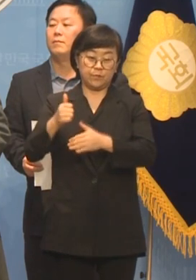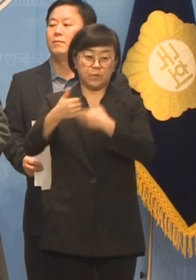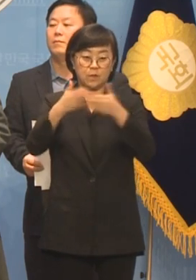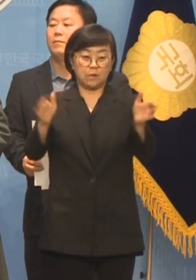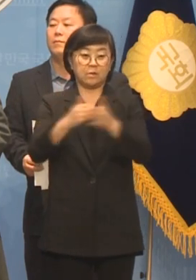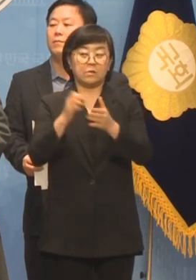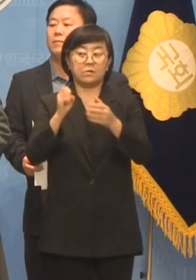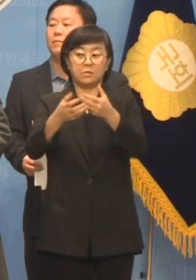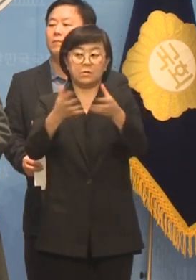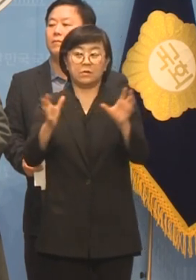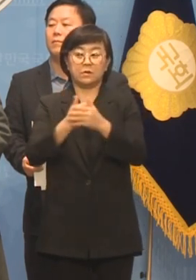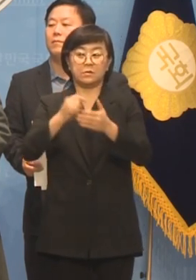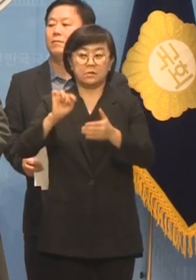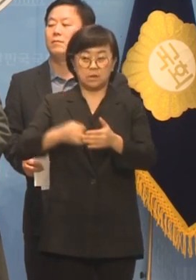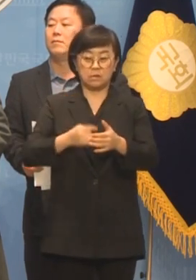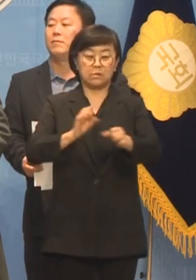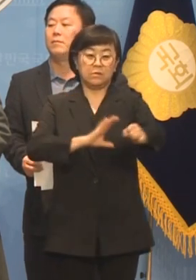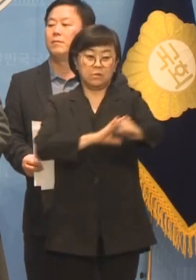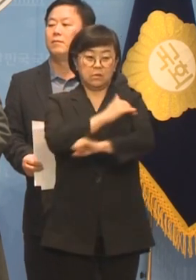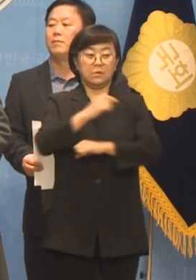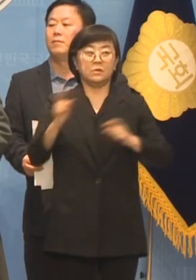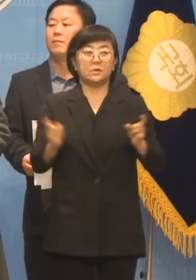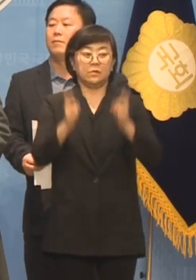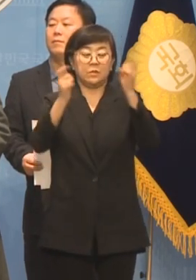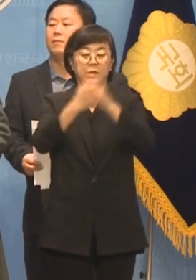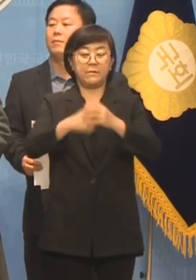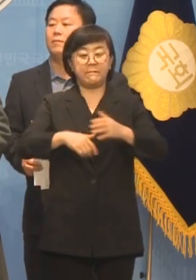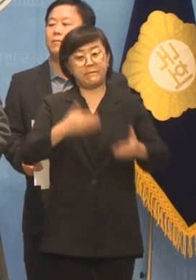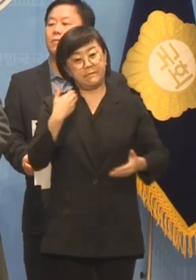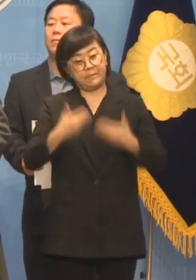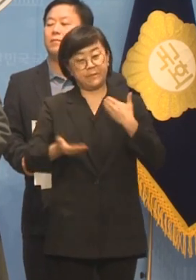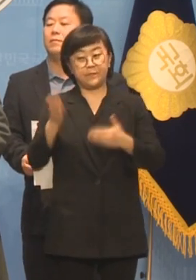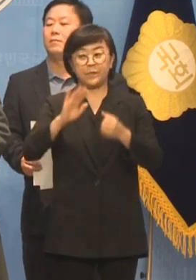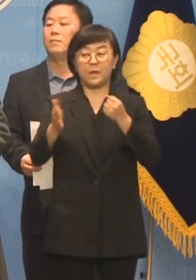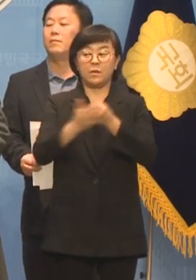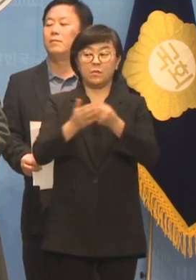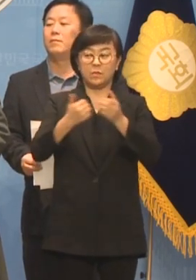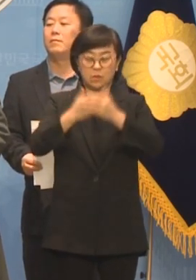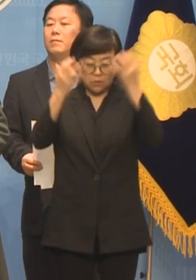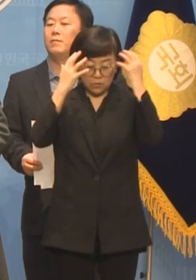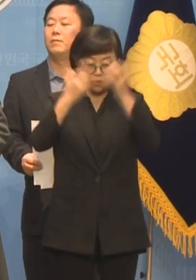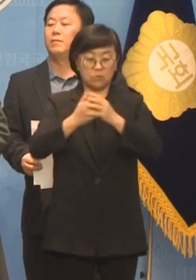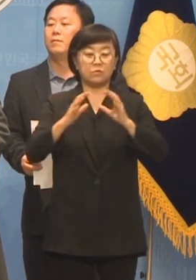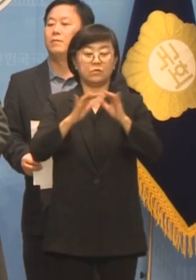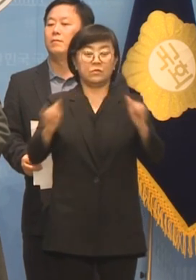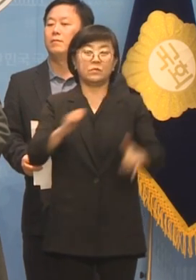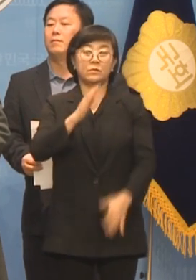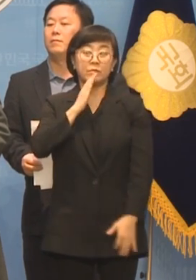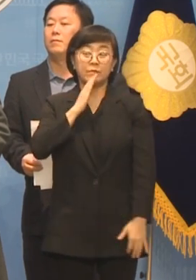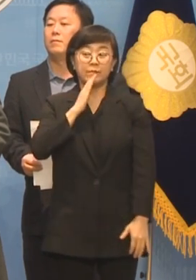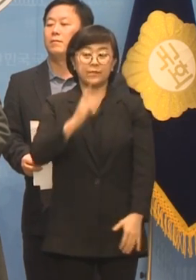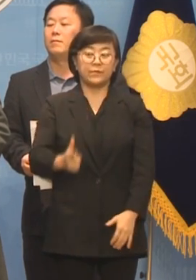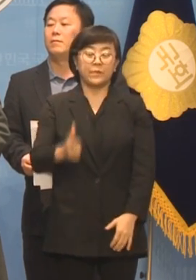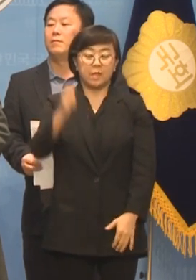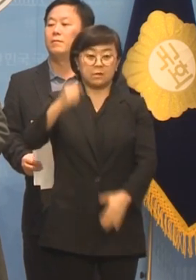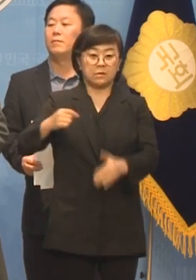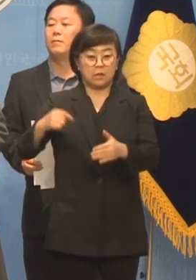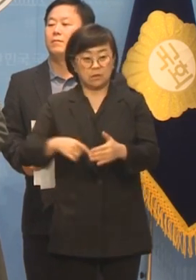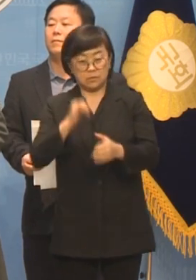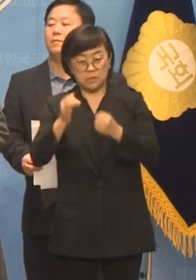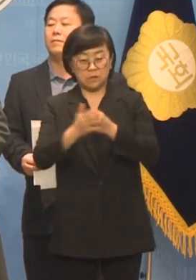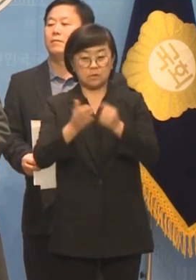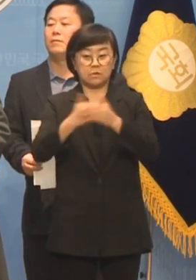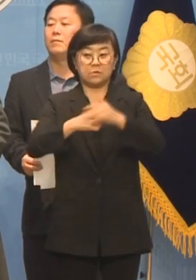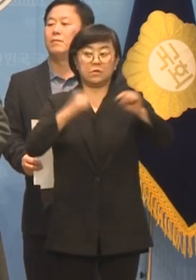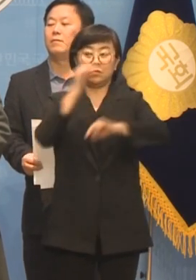집권 여당은 자기들끼리 권력 싸움하느라고 정신이 없습니다. 그래서 고통스러운 건 결국 국민입니다. 하루라도 빨리 양심이 있는